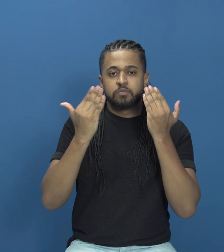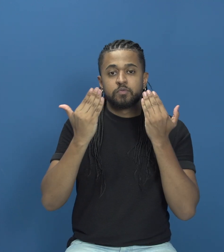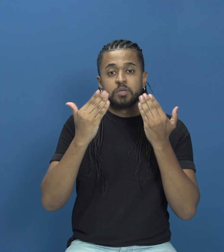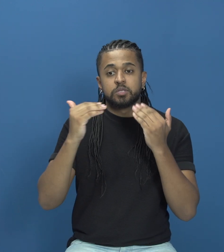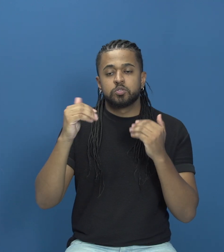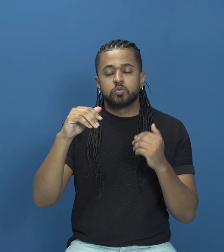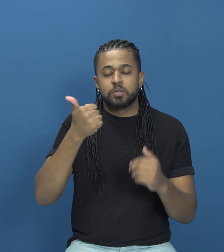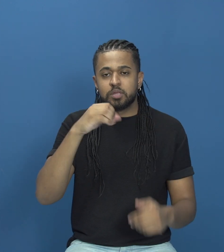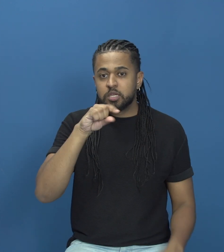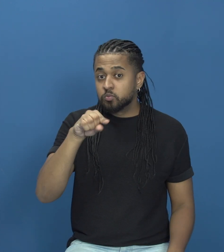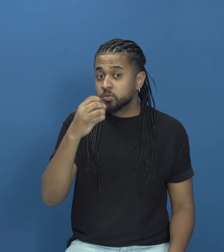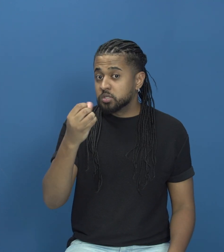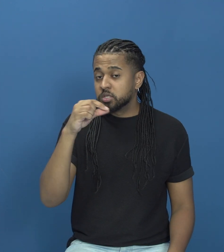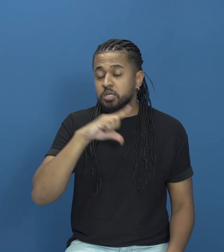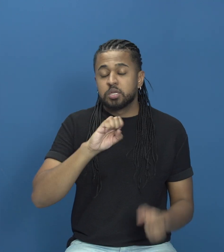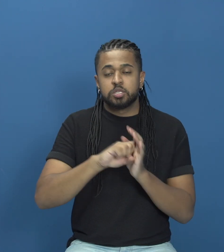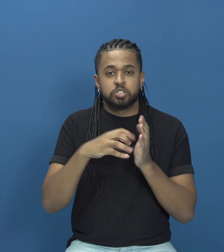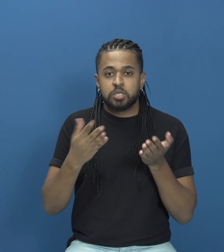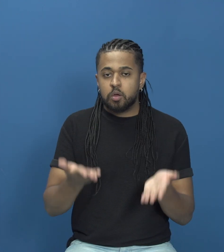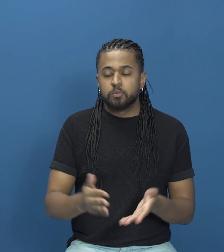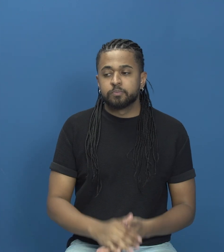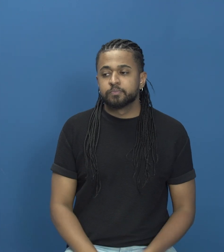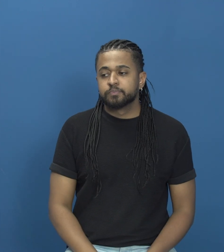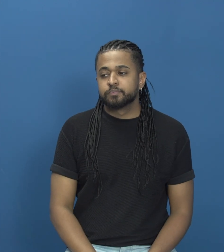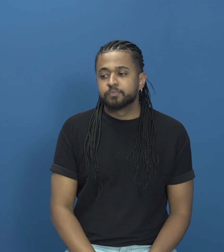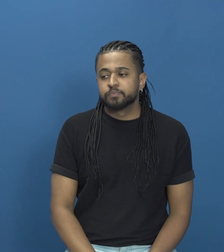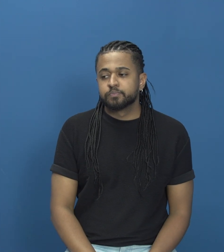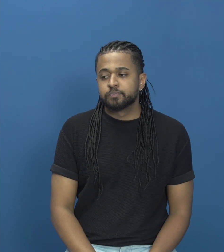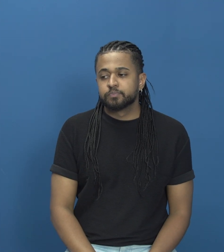item 10.6 do presente edital.